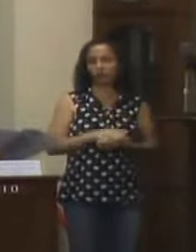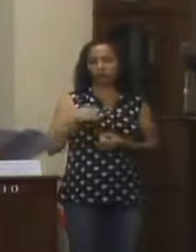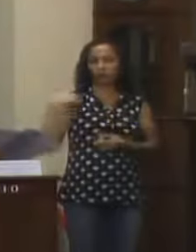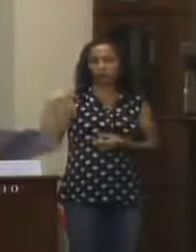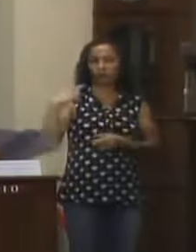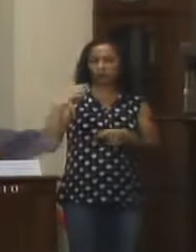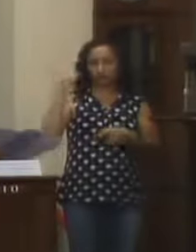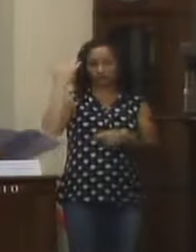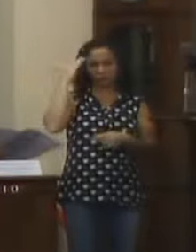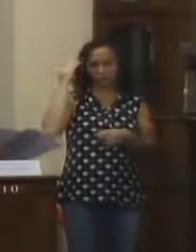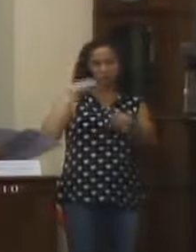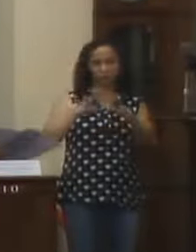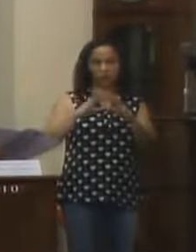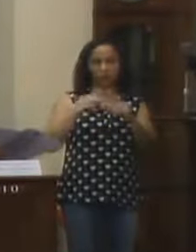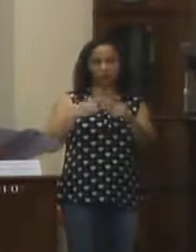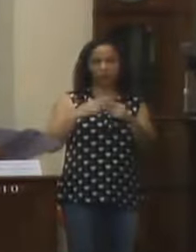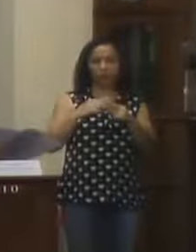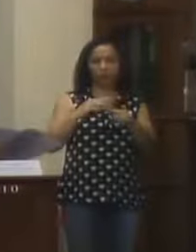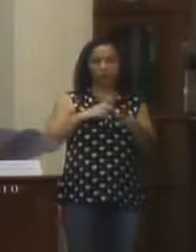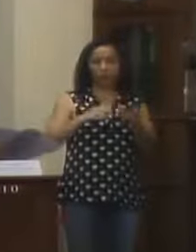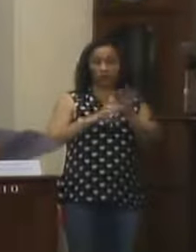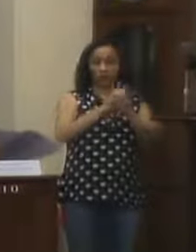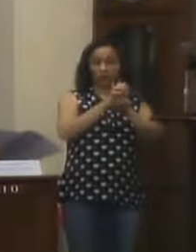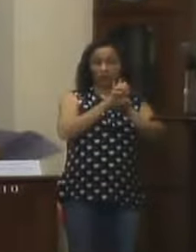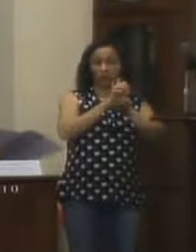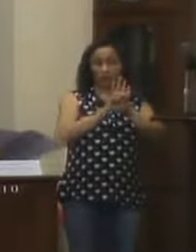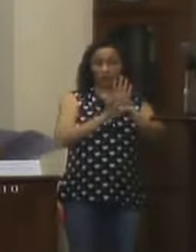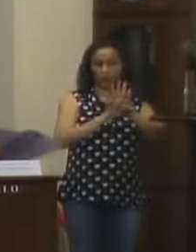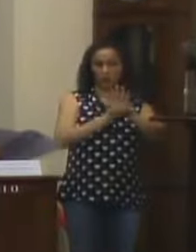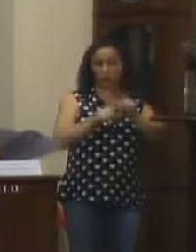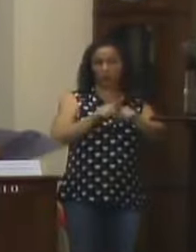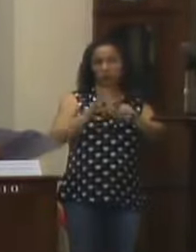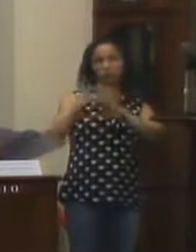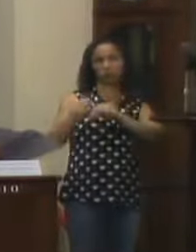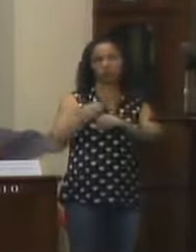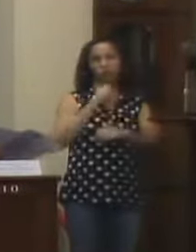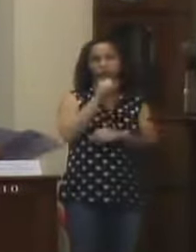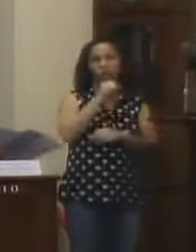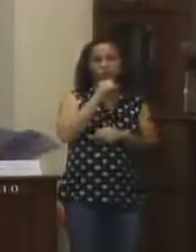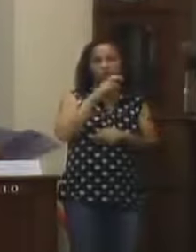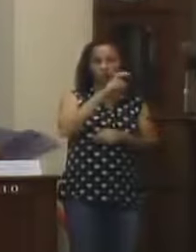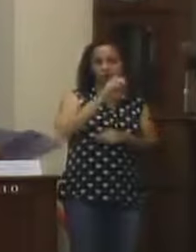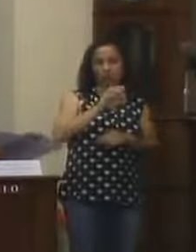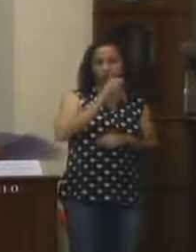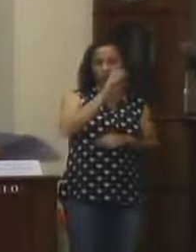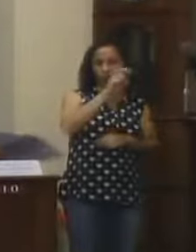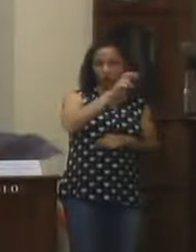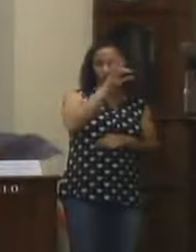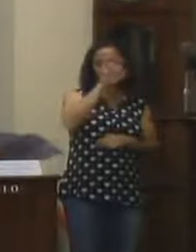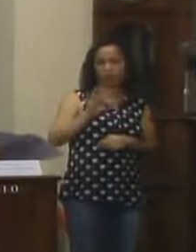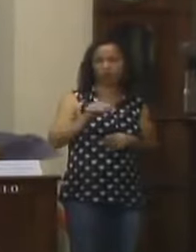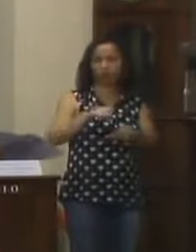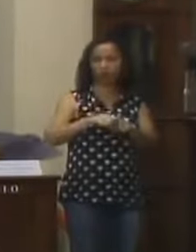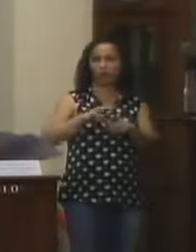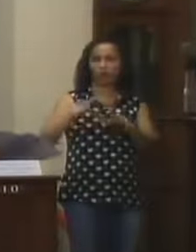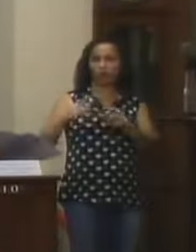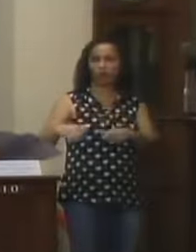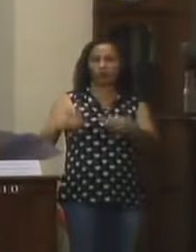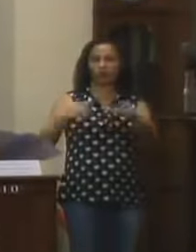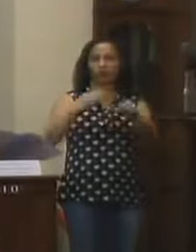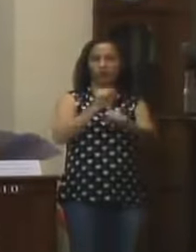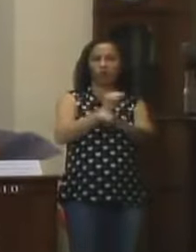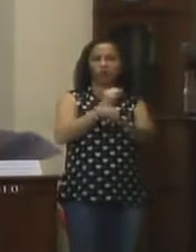do Idoso prevê e reserva, nos termos da lei local, de 5% das vagas de estacionamentos públicos e privados, as quais deverão ser posicionadas de